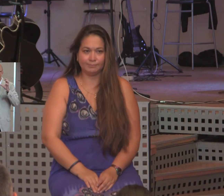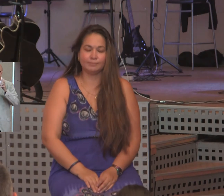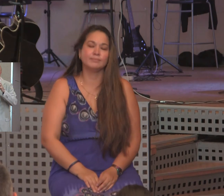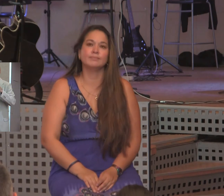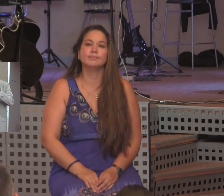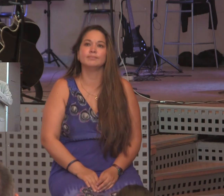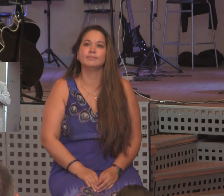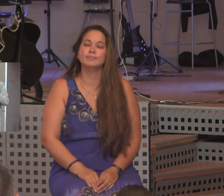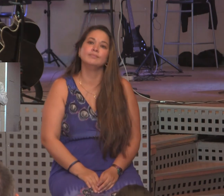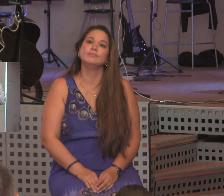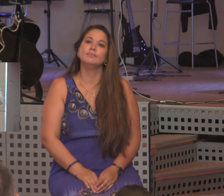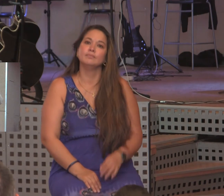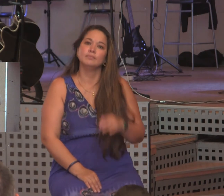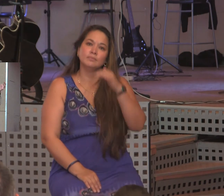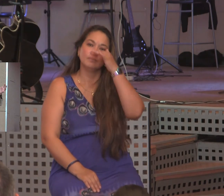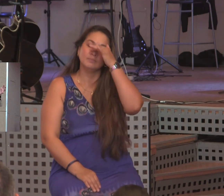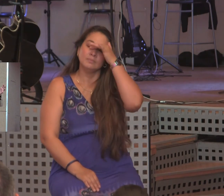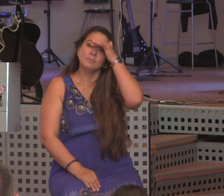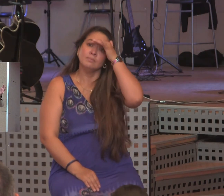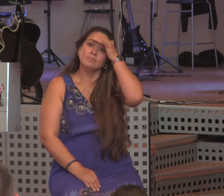Es decir, estaban